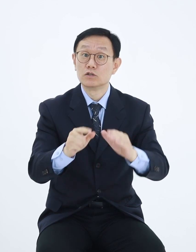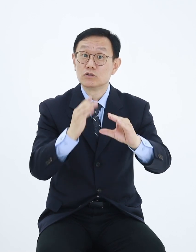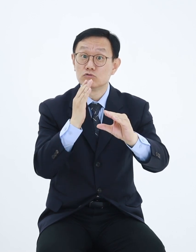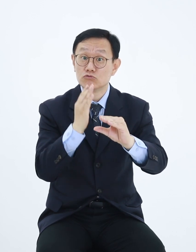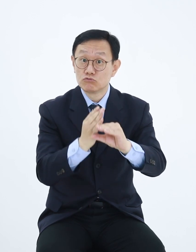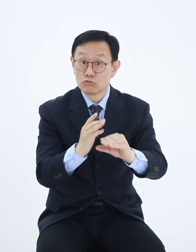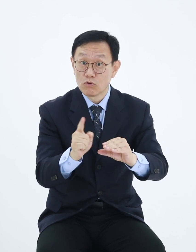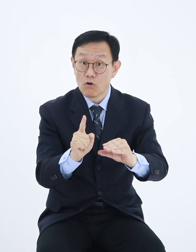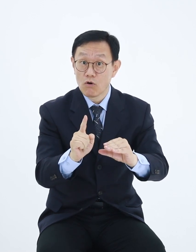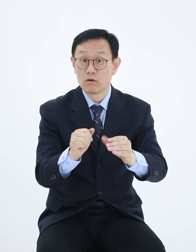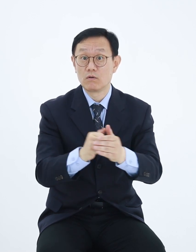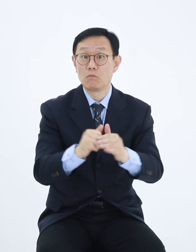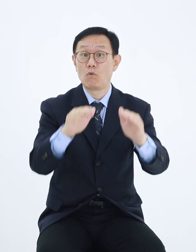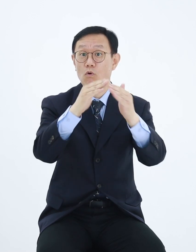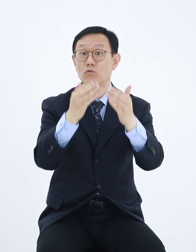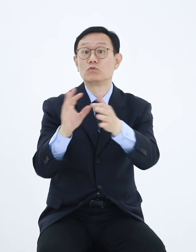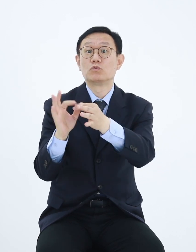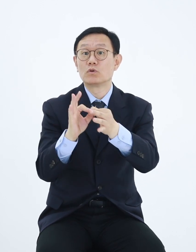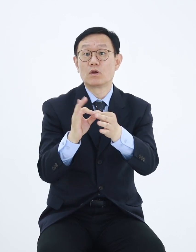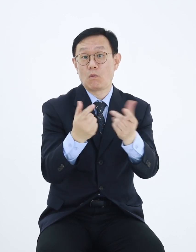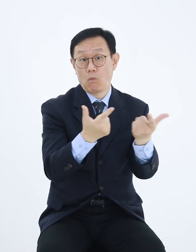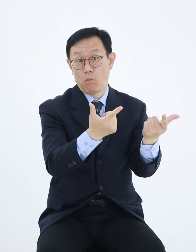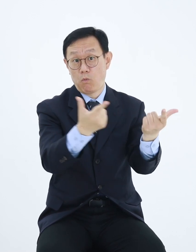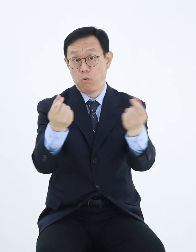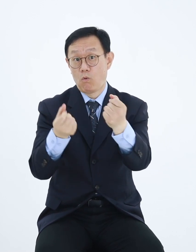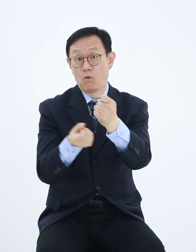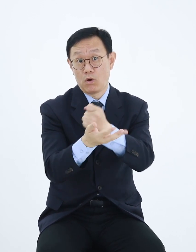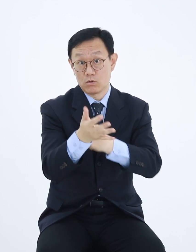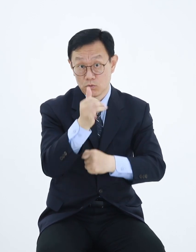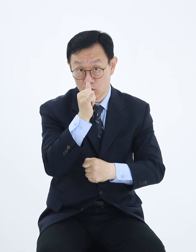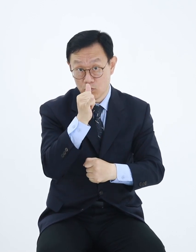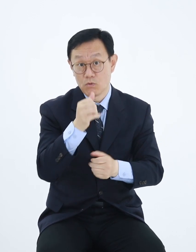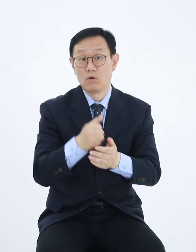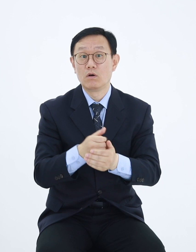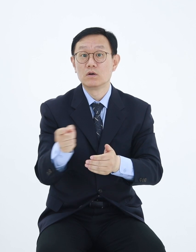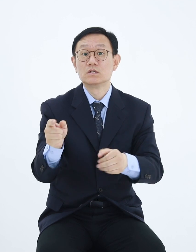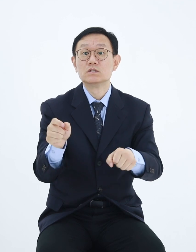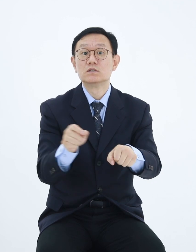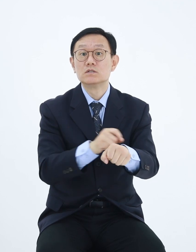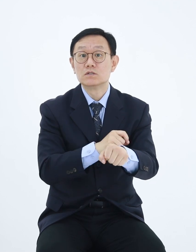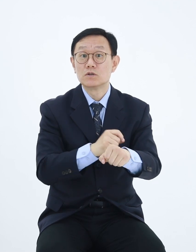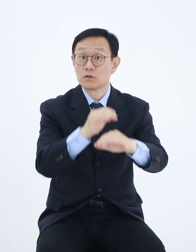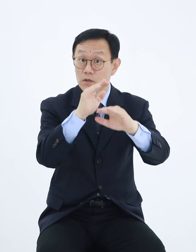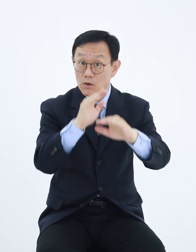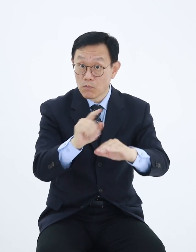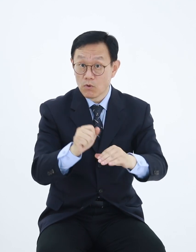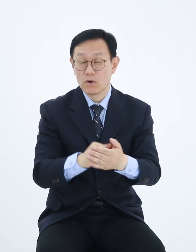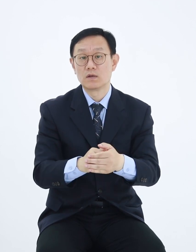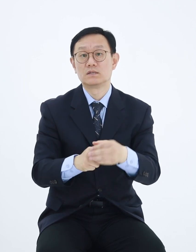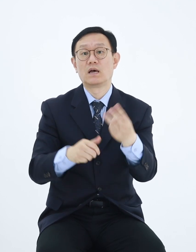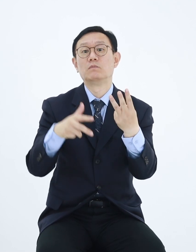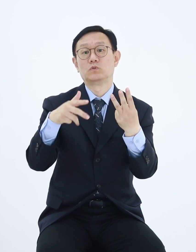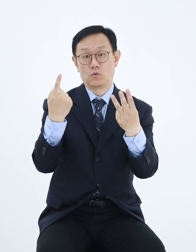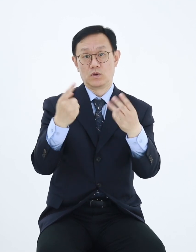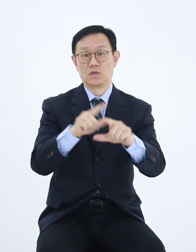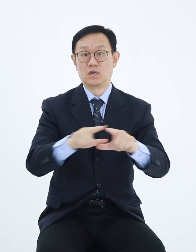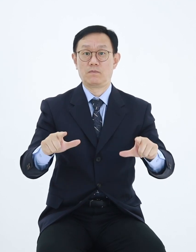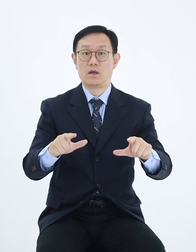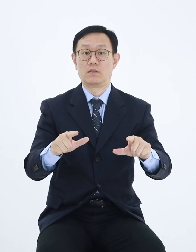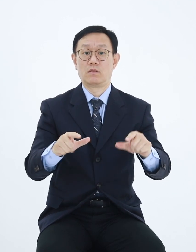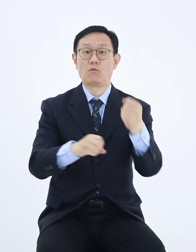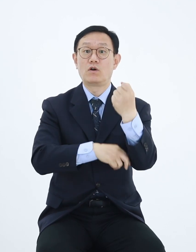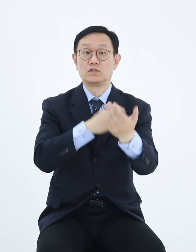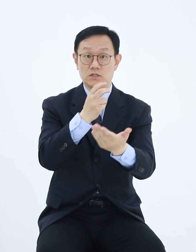어떤 조항은 모든 조항에 공통으로 영향을 미치기도 하는데 그 특정 조항이 바로 제3조 일반